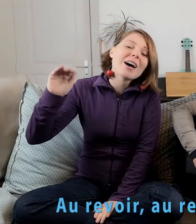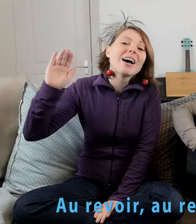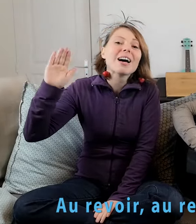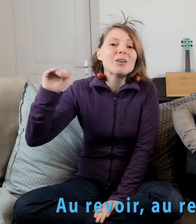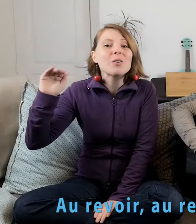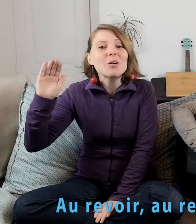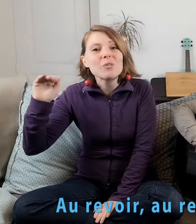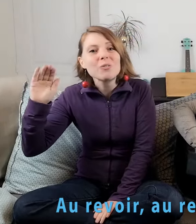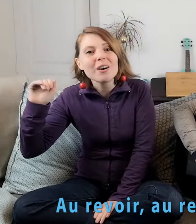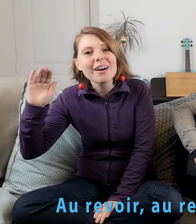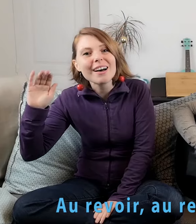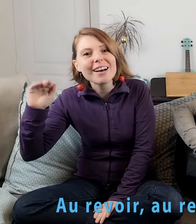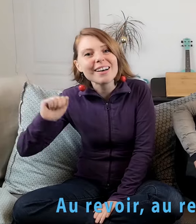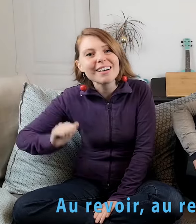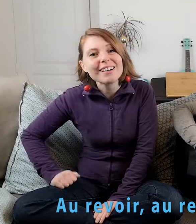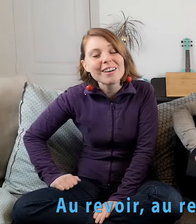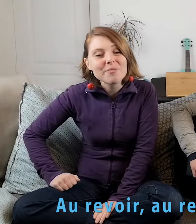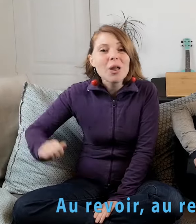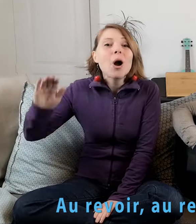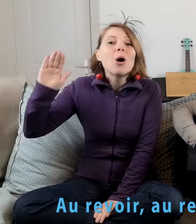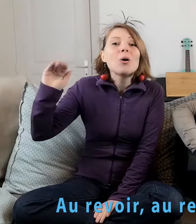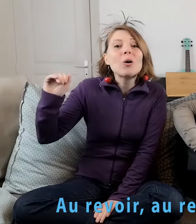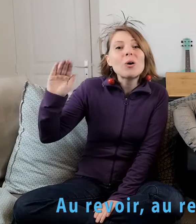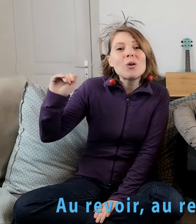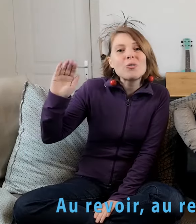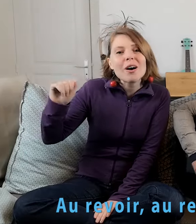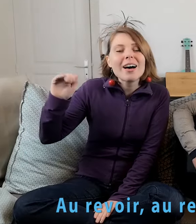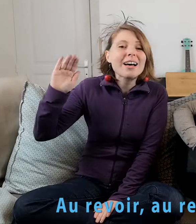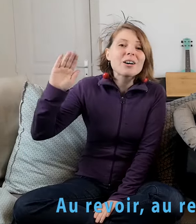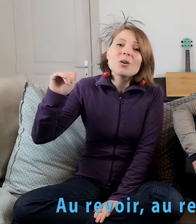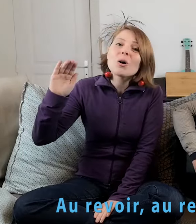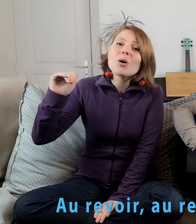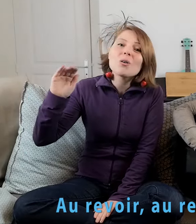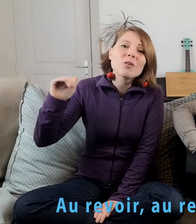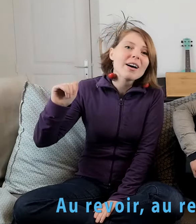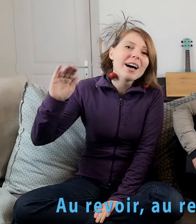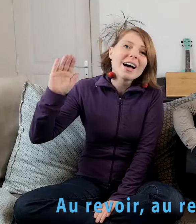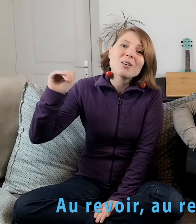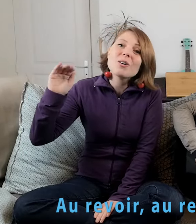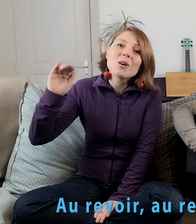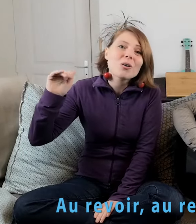revoir, au revoir. Au revoir, au revoir, au revoir.